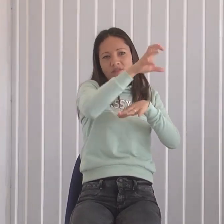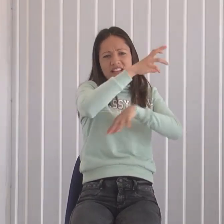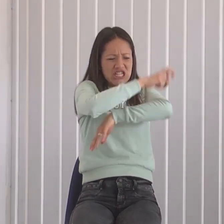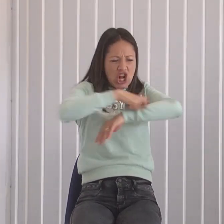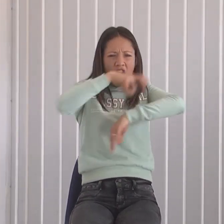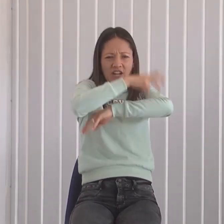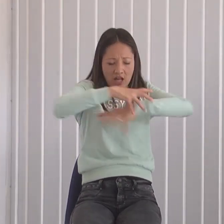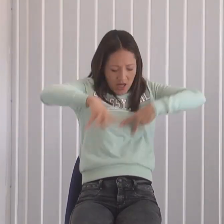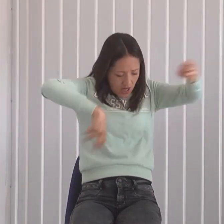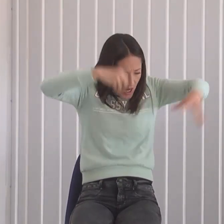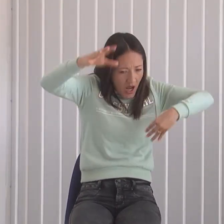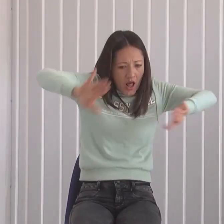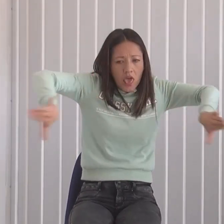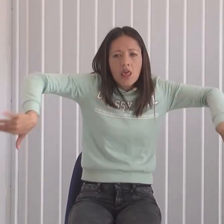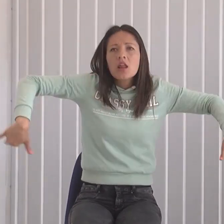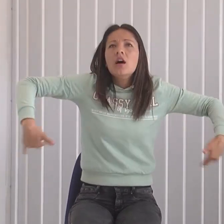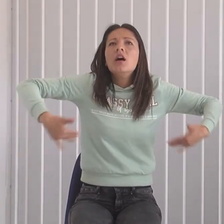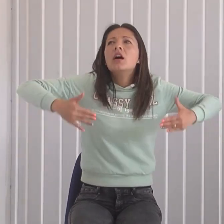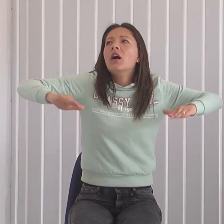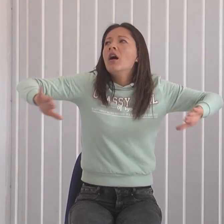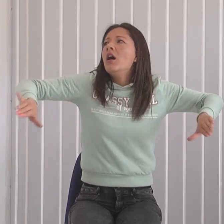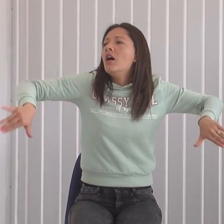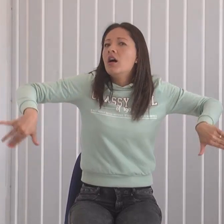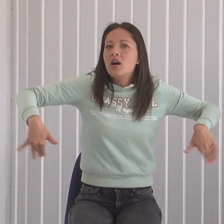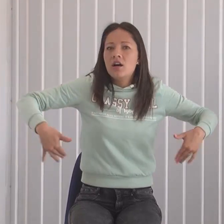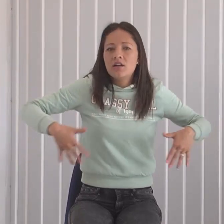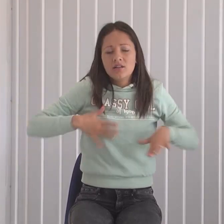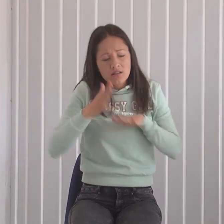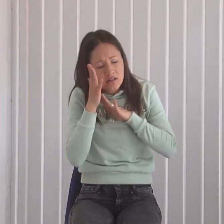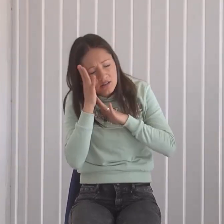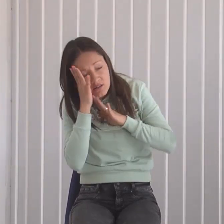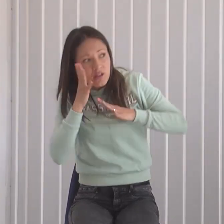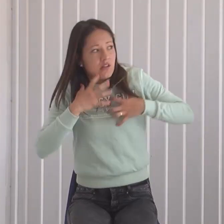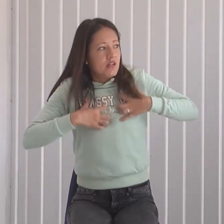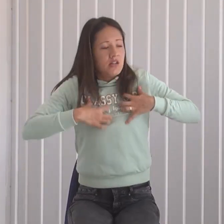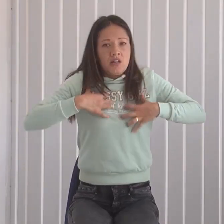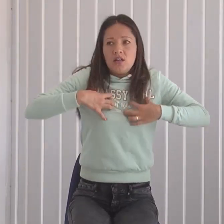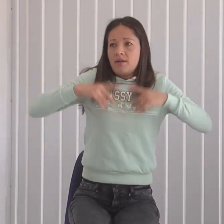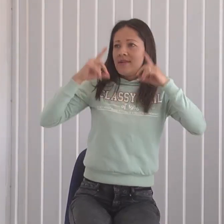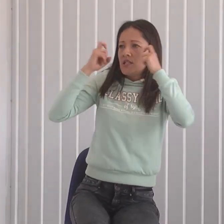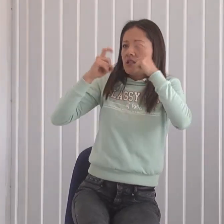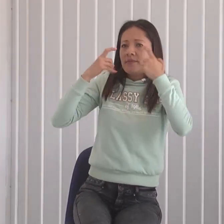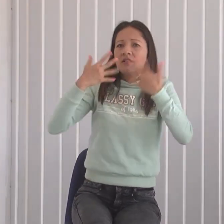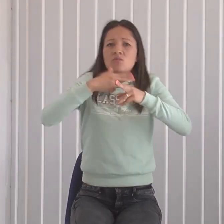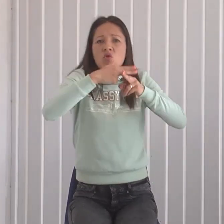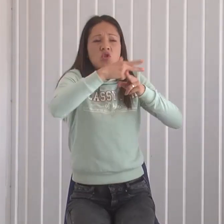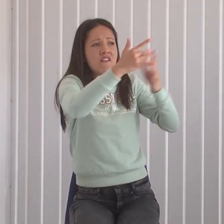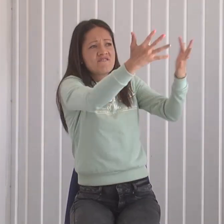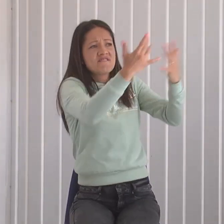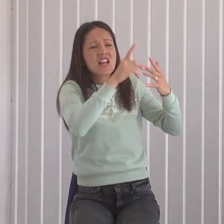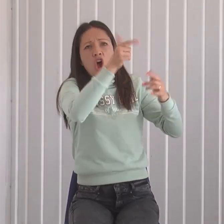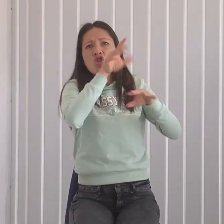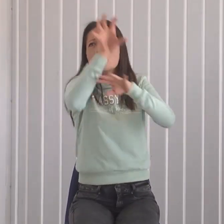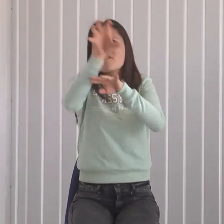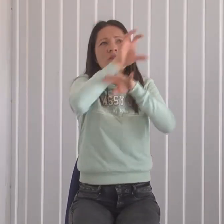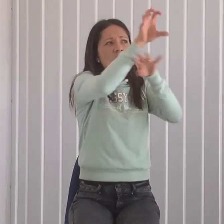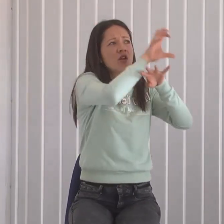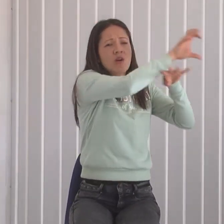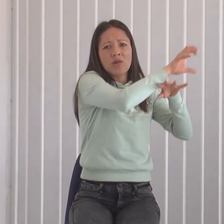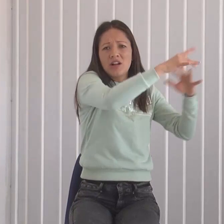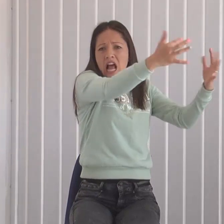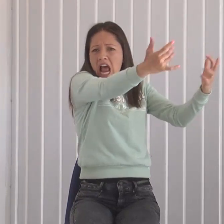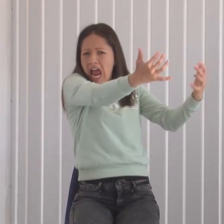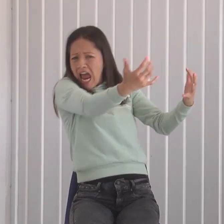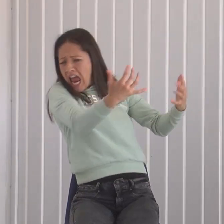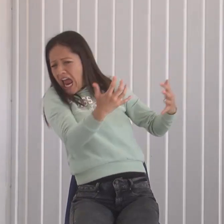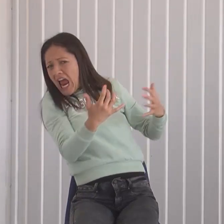les van a robar. Y nunca más volverán a dormir tranquilos, porque estarán pensando en que vendrán los asirios, vendrá el otro pueblo, y el